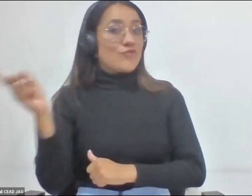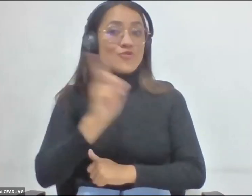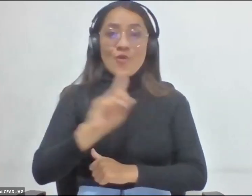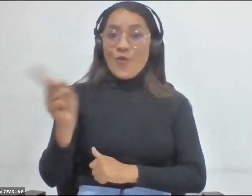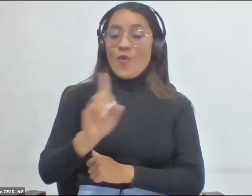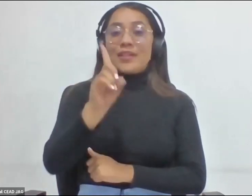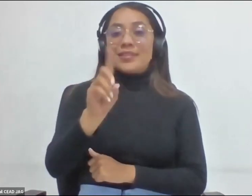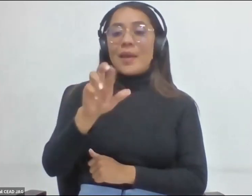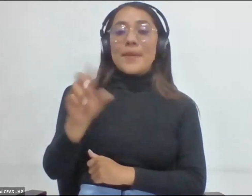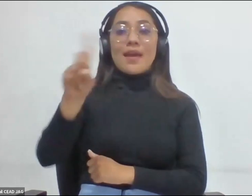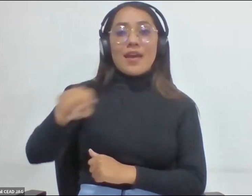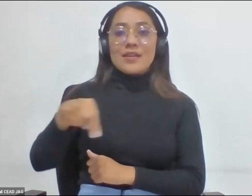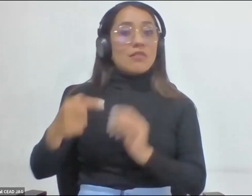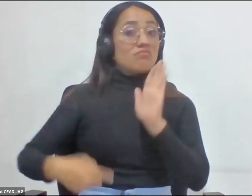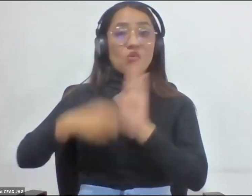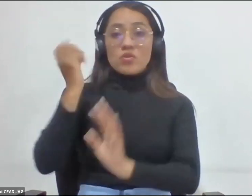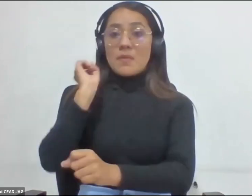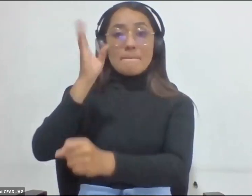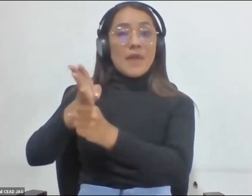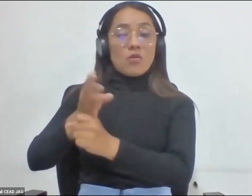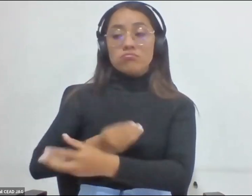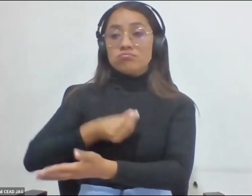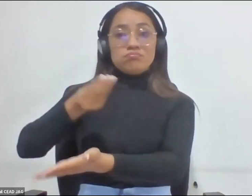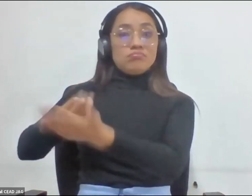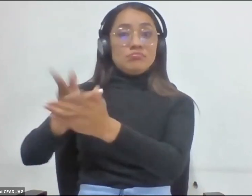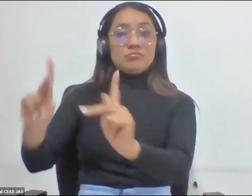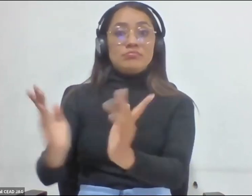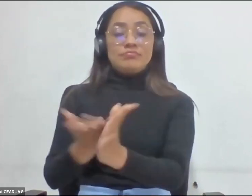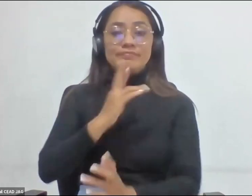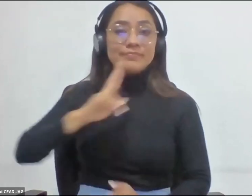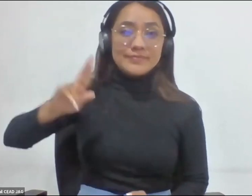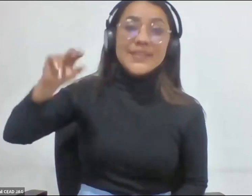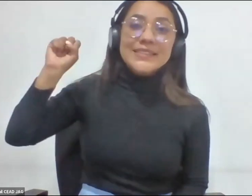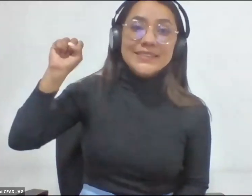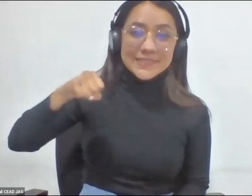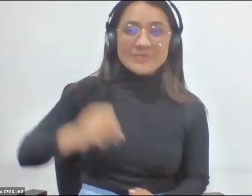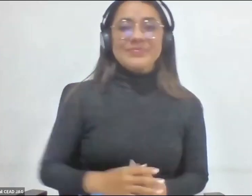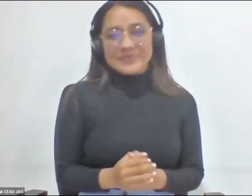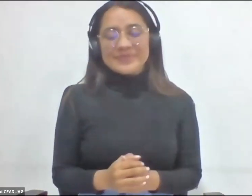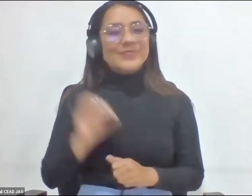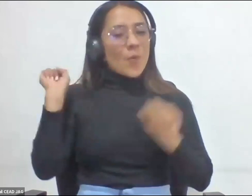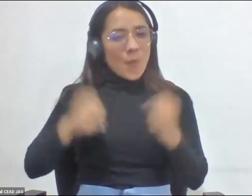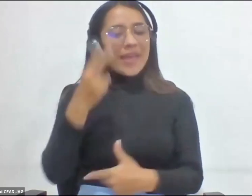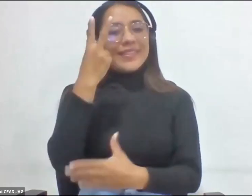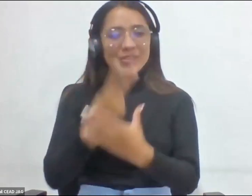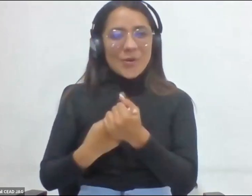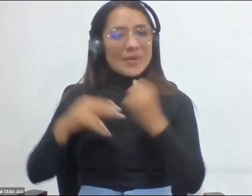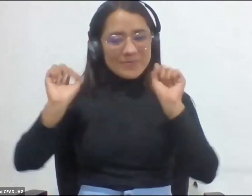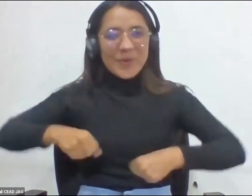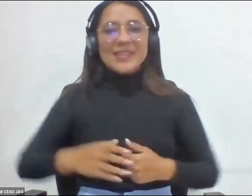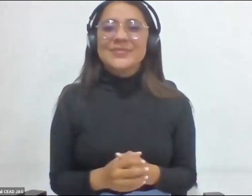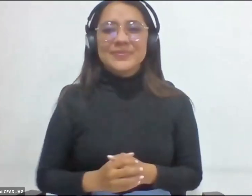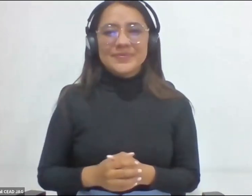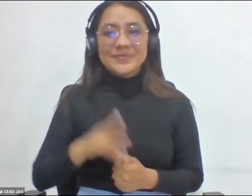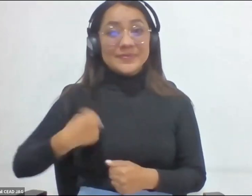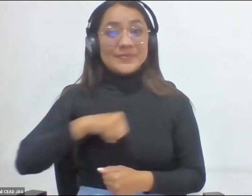bancarizarlos Y les hace el giro directamente respuesta Sí señora es perfectamente posible lo pueden hacer y